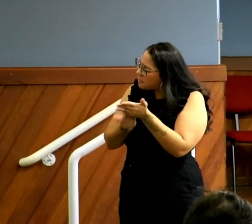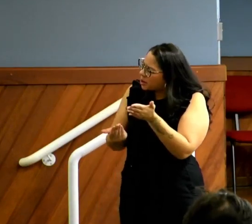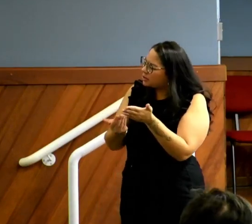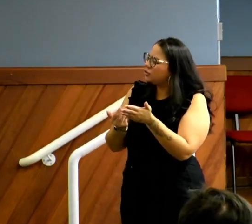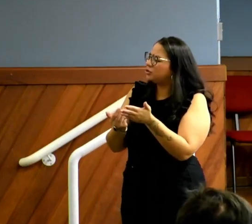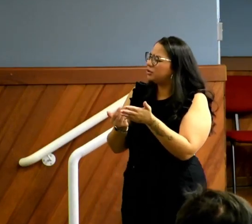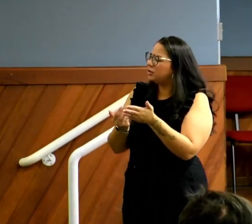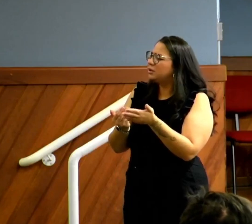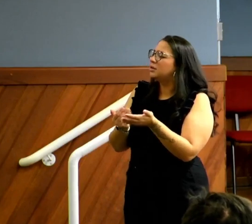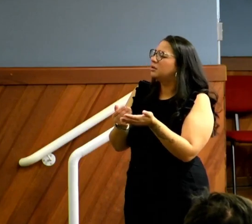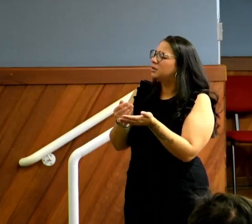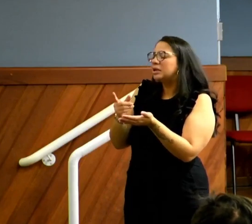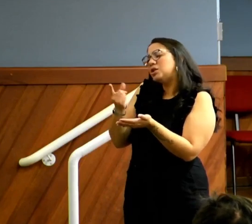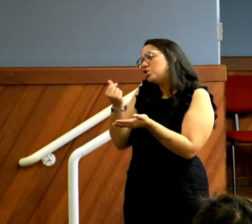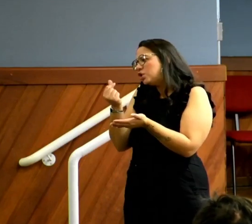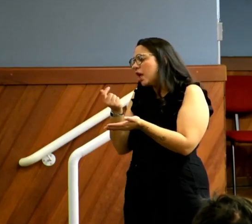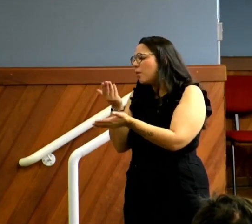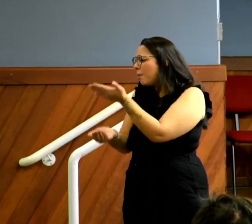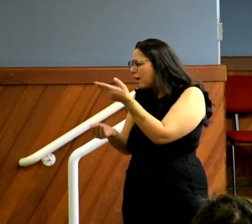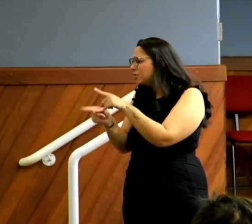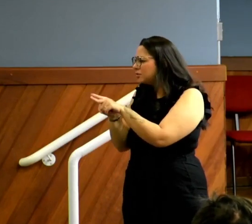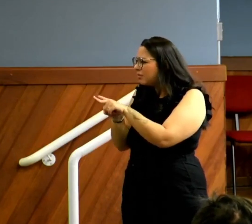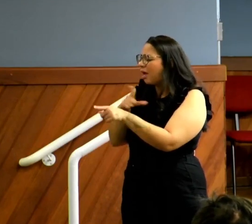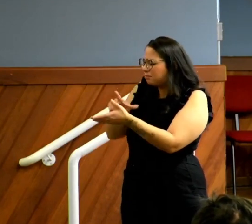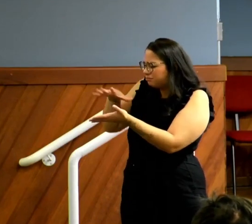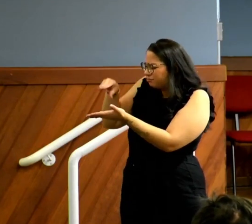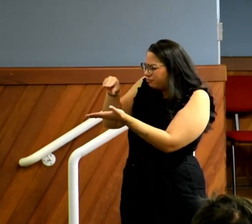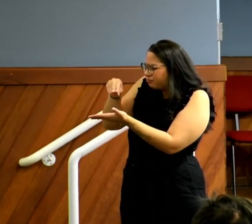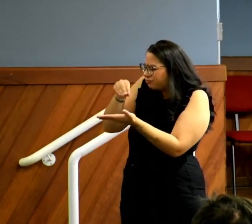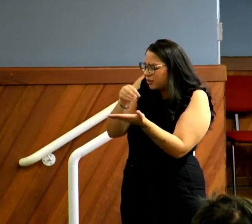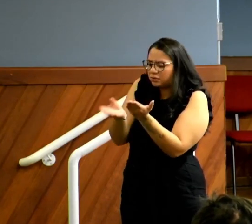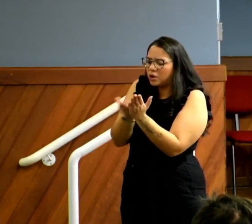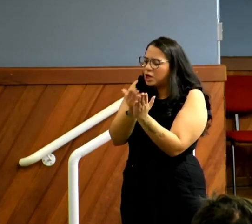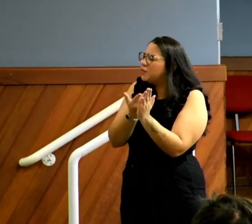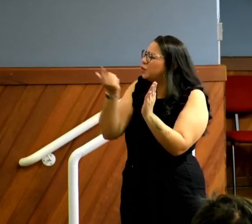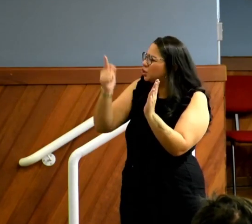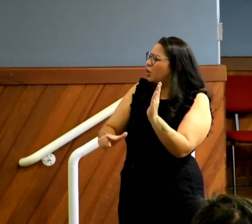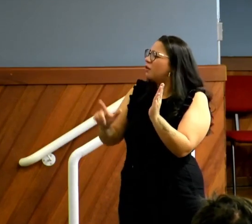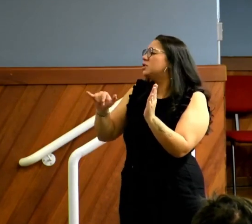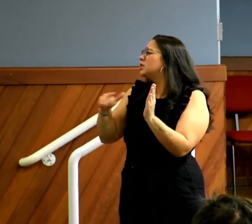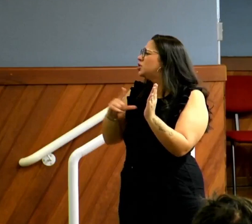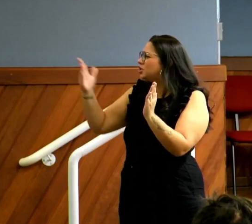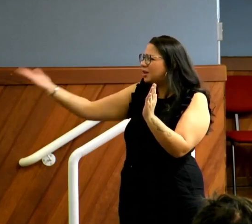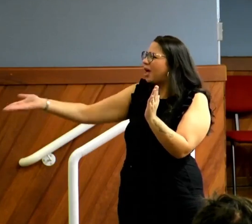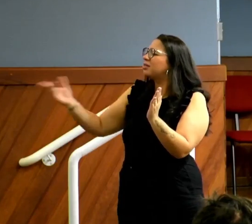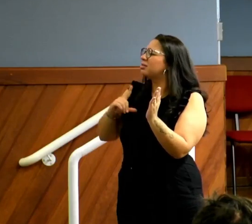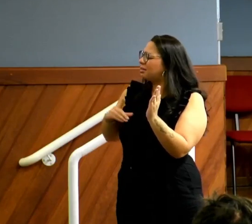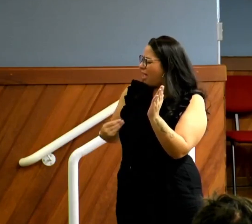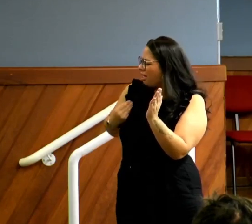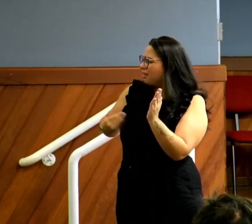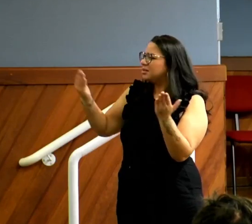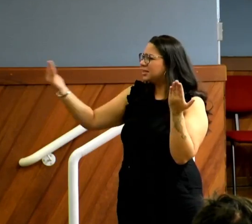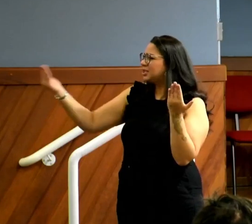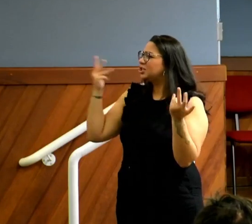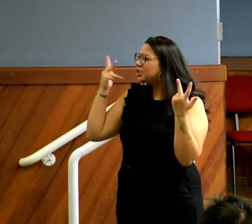que é tanto do tempo quanto do dinheiro. Eu vou gastar meu tempo digitalizando aquela obra de novo, se eu sei que a Bora tem ela digitalizada?